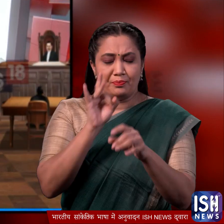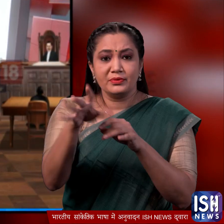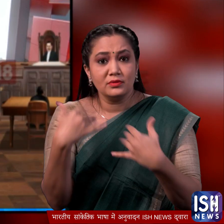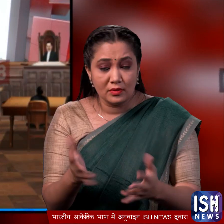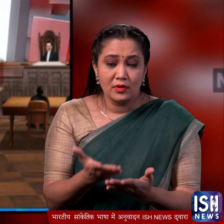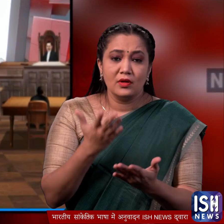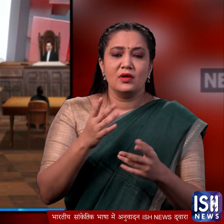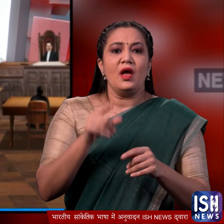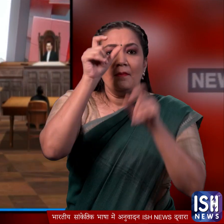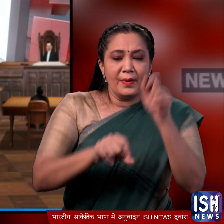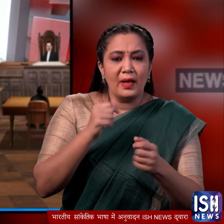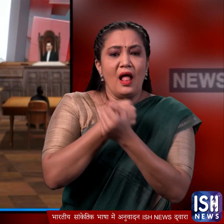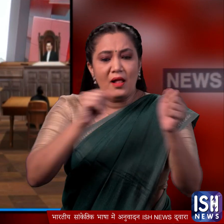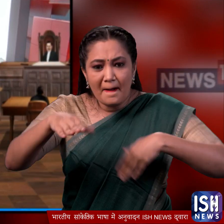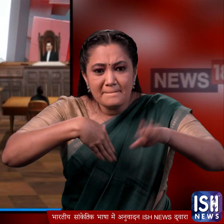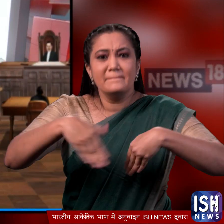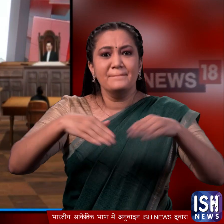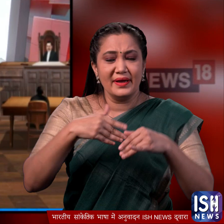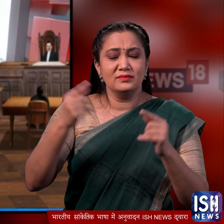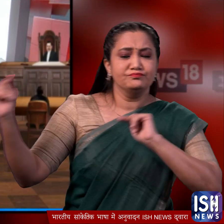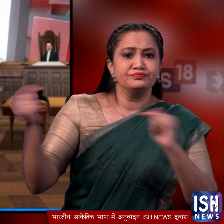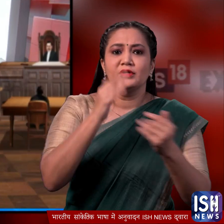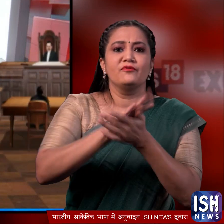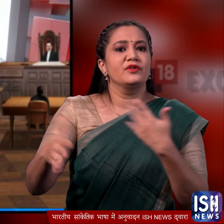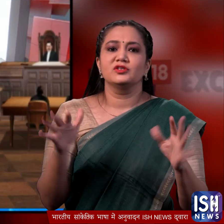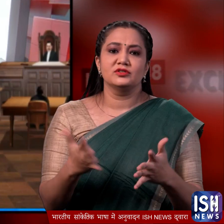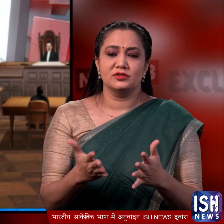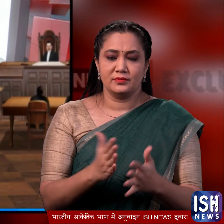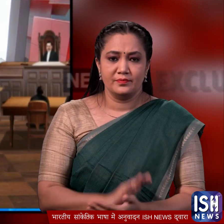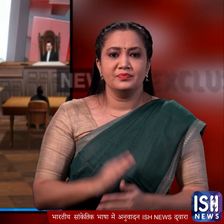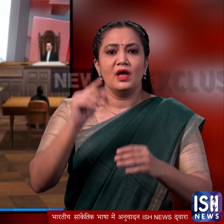सकते हैं। लेकिन आरोपियों की जमानत पर चल रही बहस पूरी नहीं हो पाई।